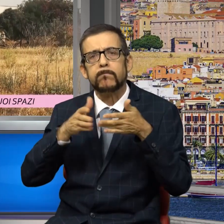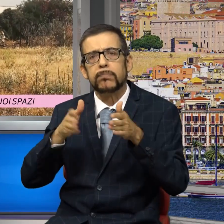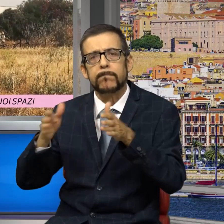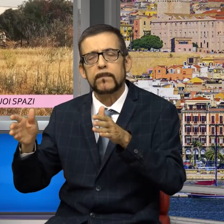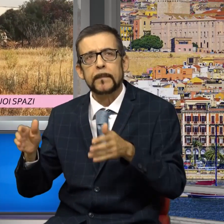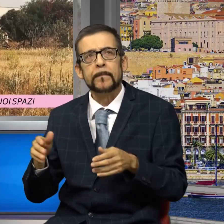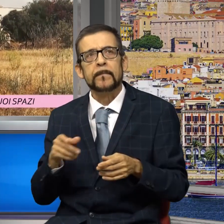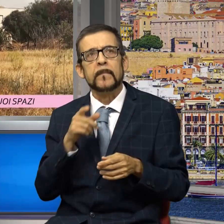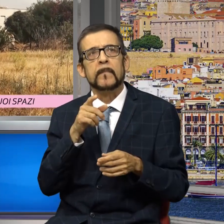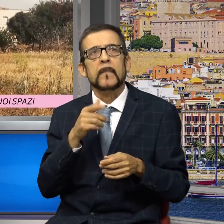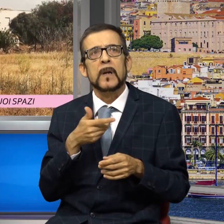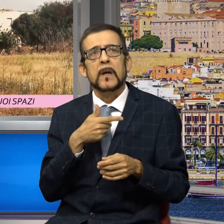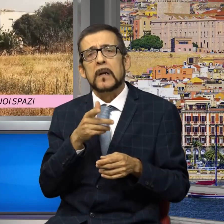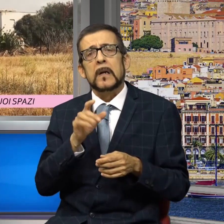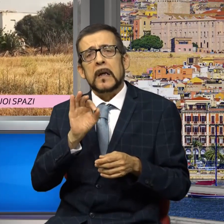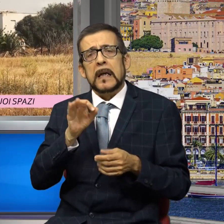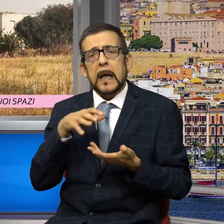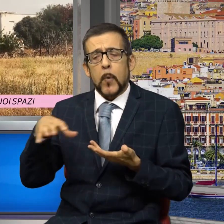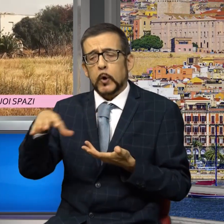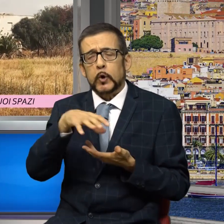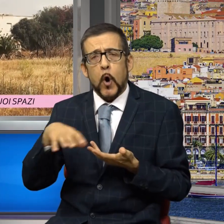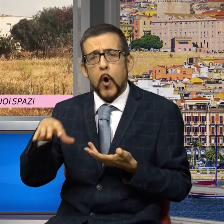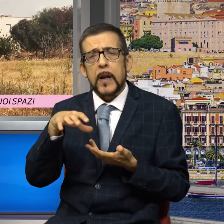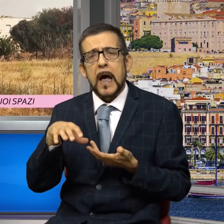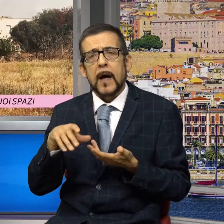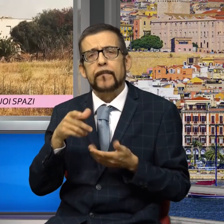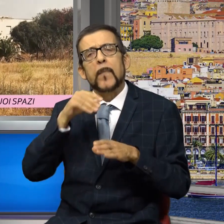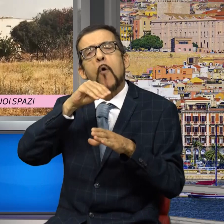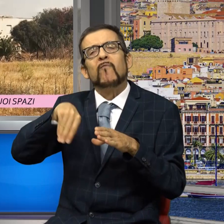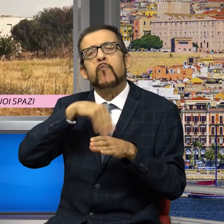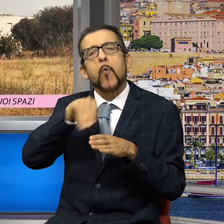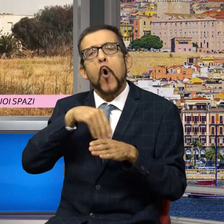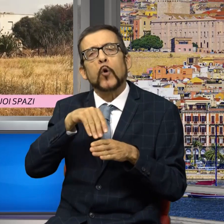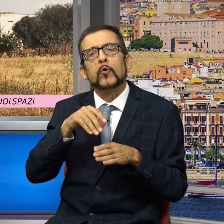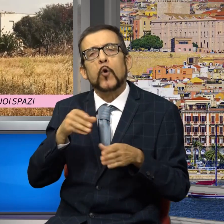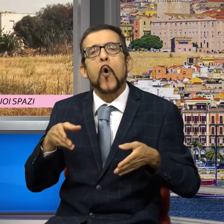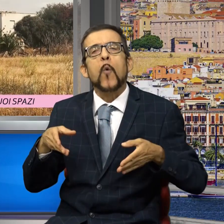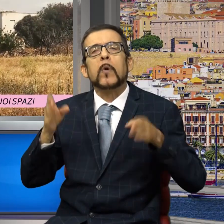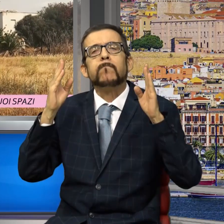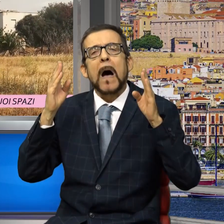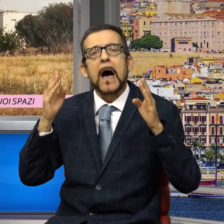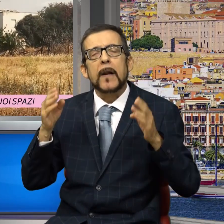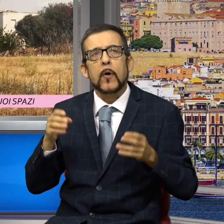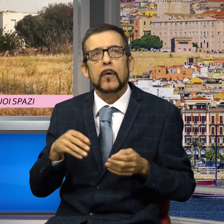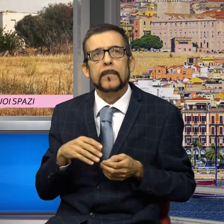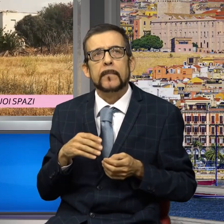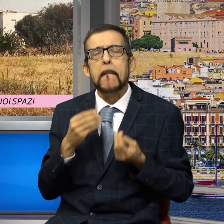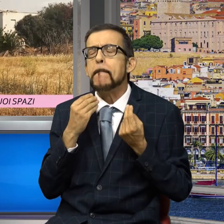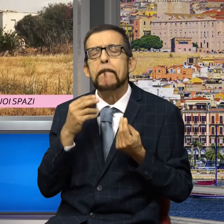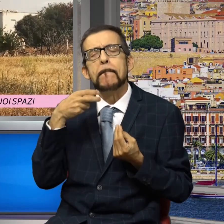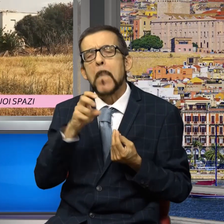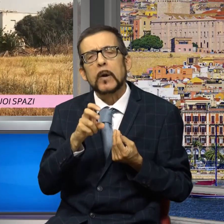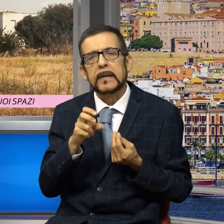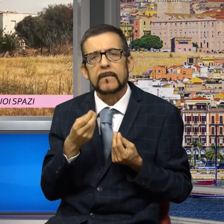una zona che viene definita vuoto urbano. Vuoto urbano perché è una